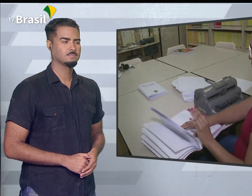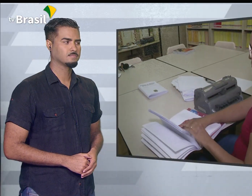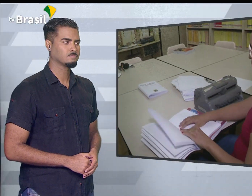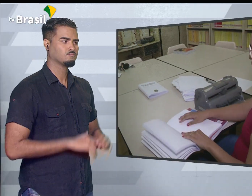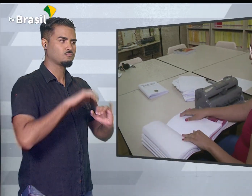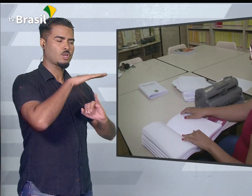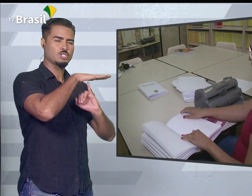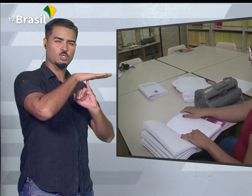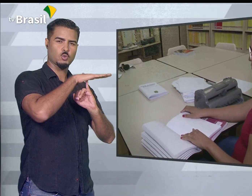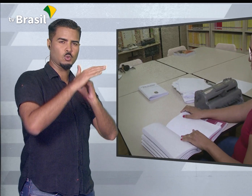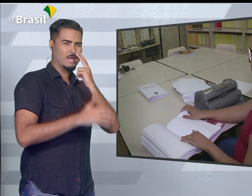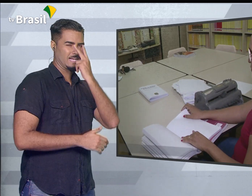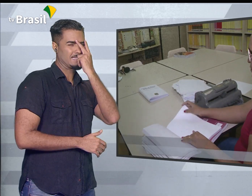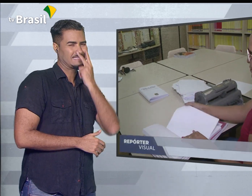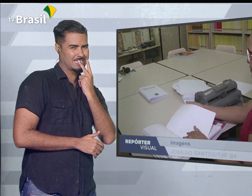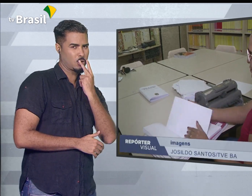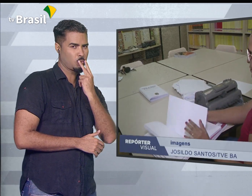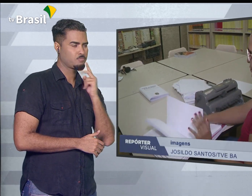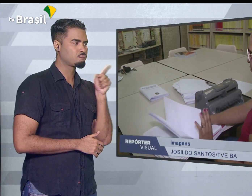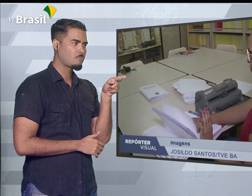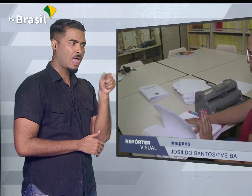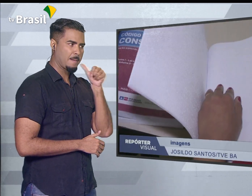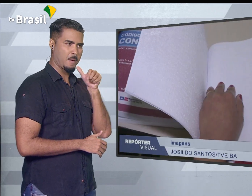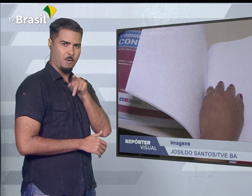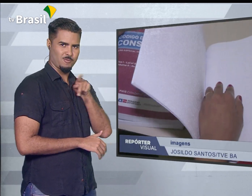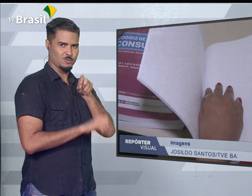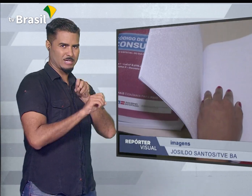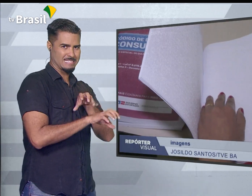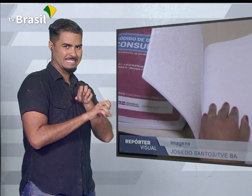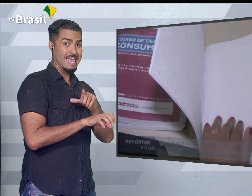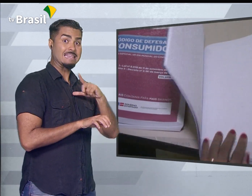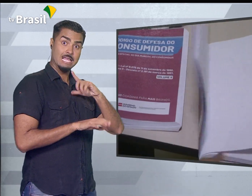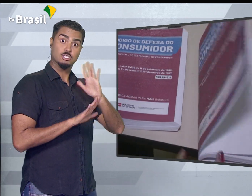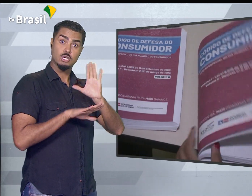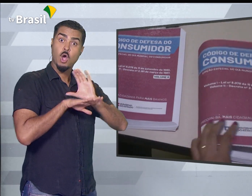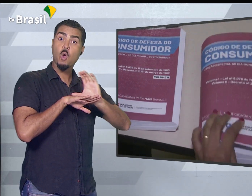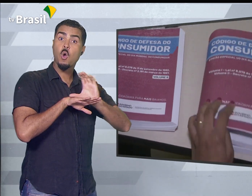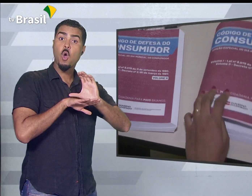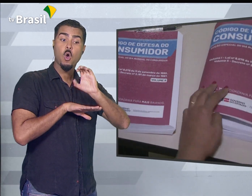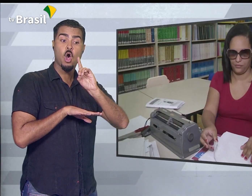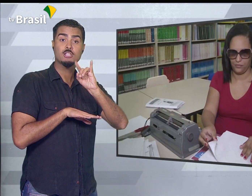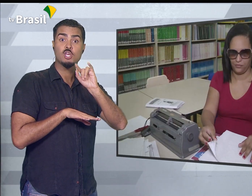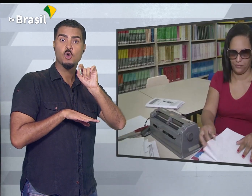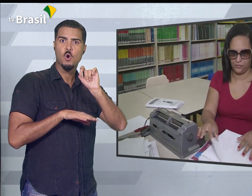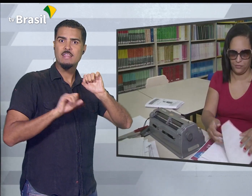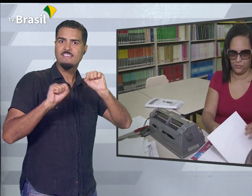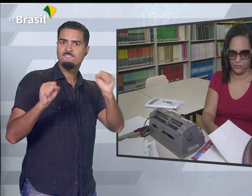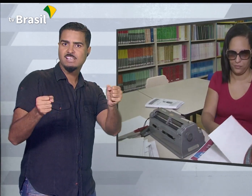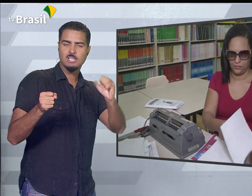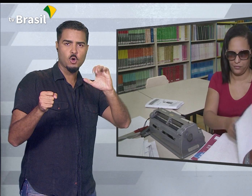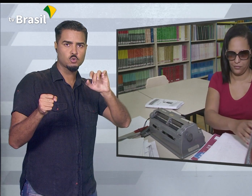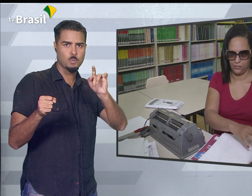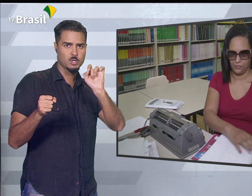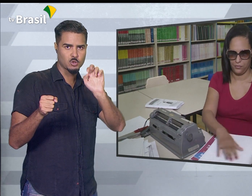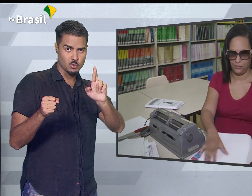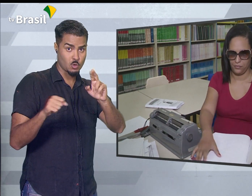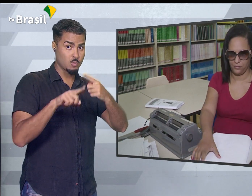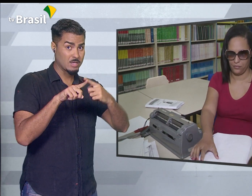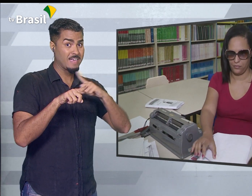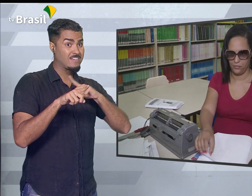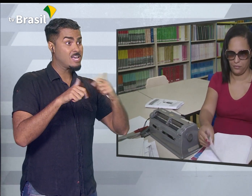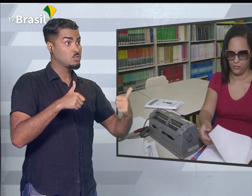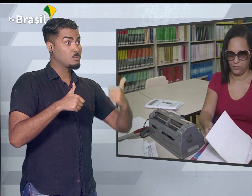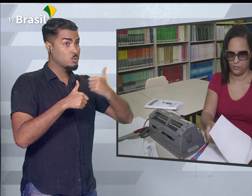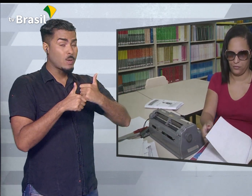Aqui no Instituto dos Cegos, onde ela ensina, já existe um exemplar do Código de Defesa do Consumidor, que será substituído pela edição em